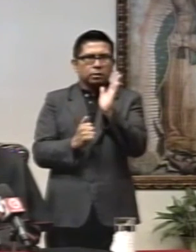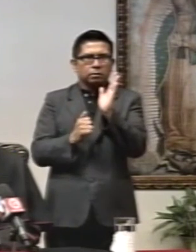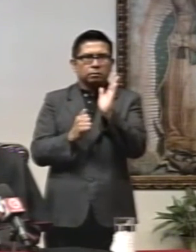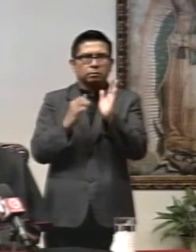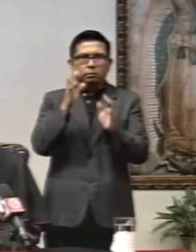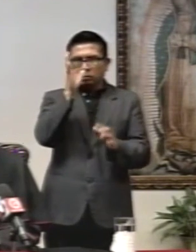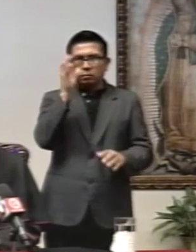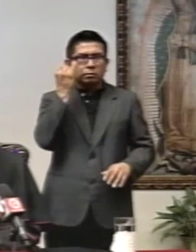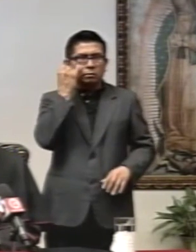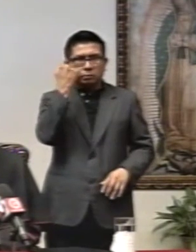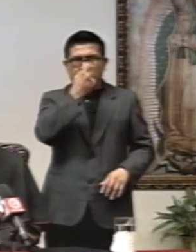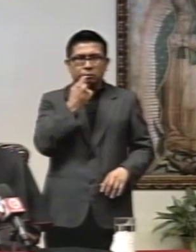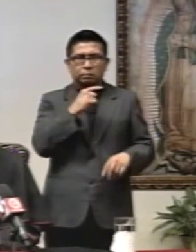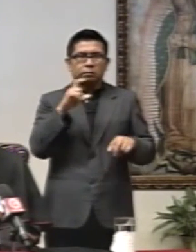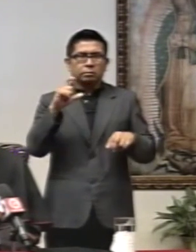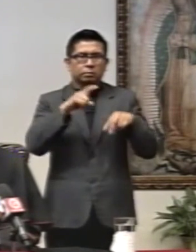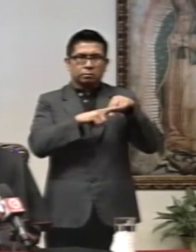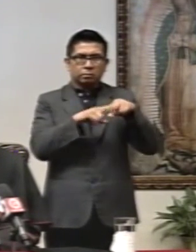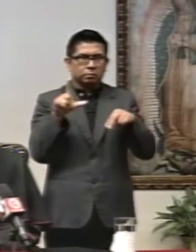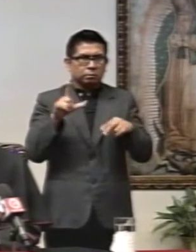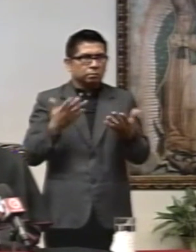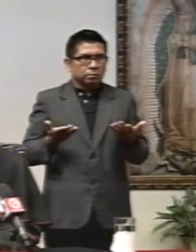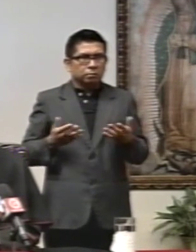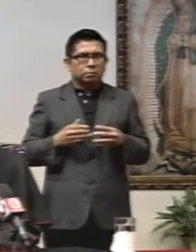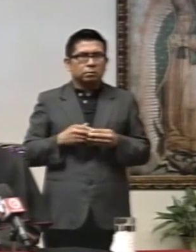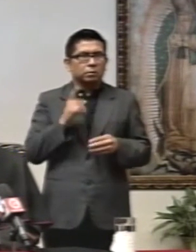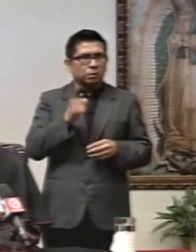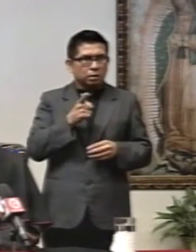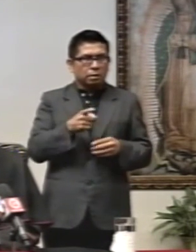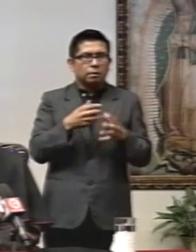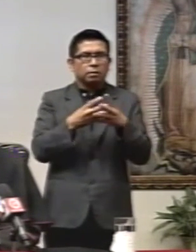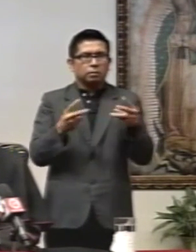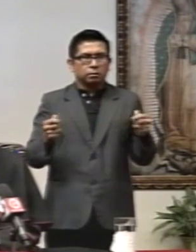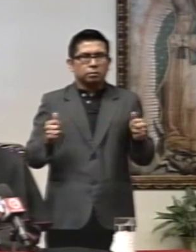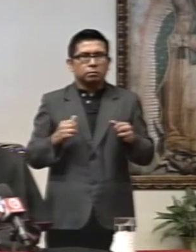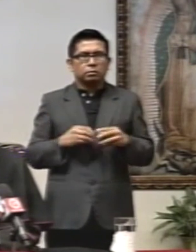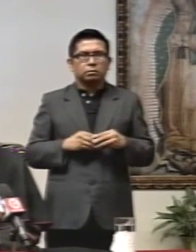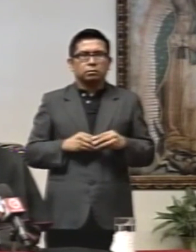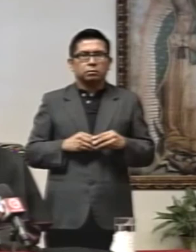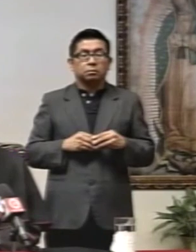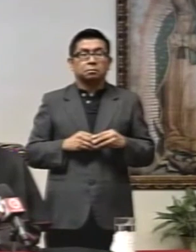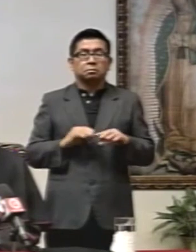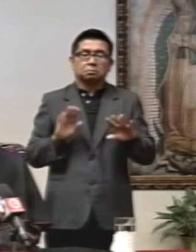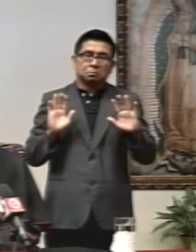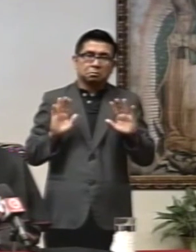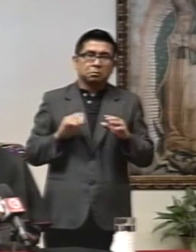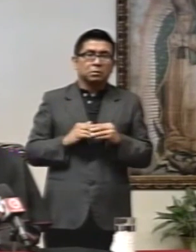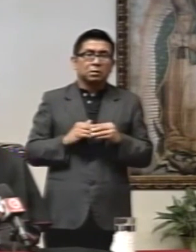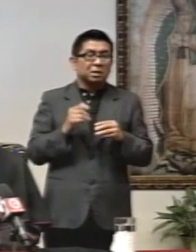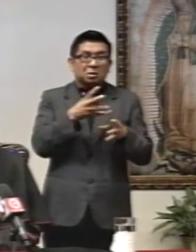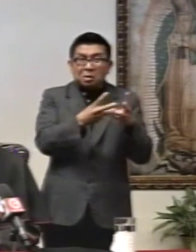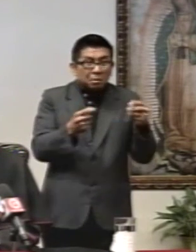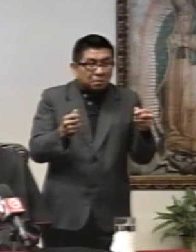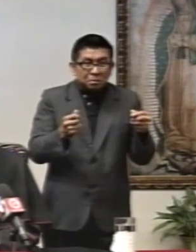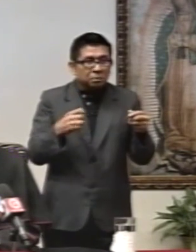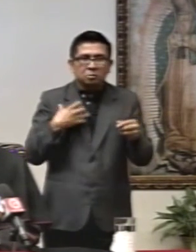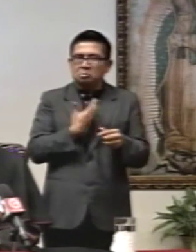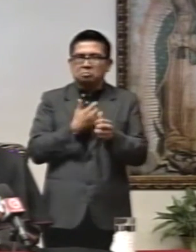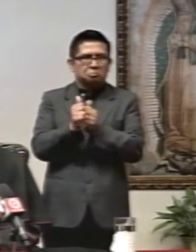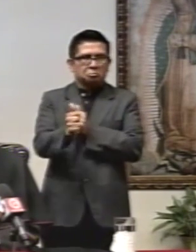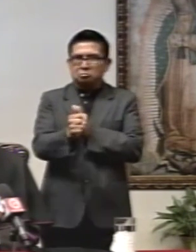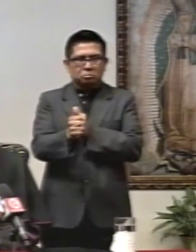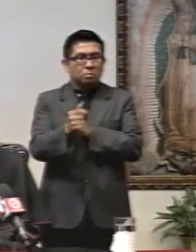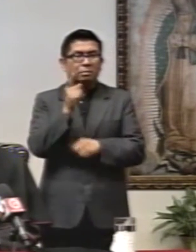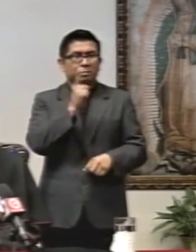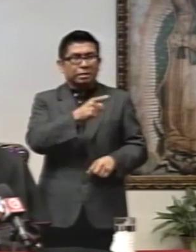impuestos. Entonces, eso tiene que solucionarse. De lo contrario, no avanzaríamos. Entonces, pero que